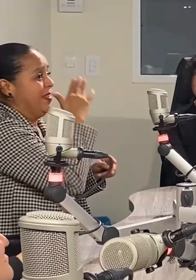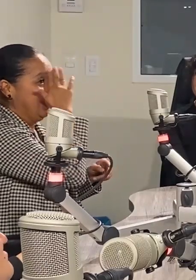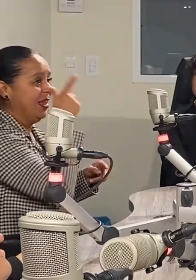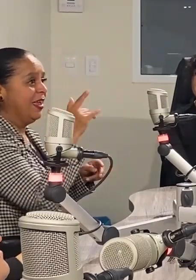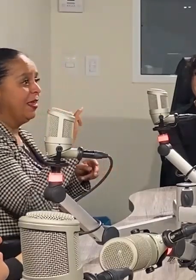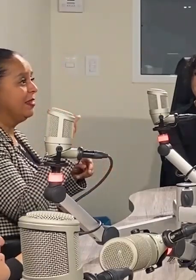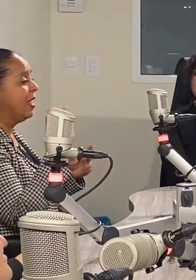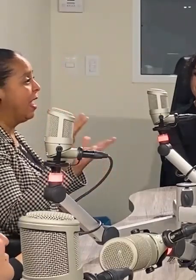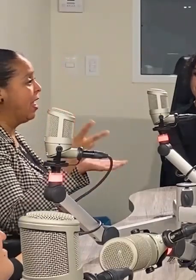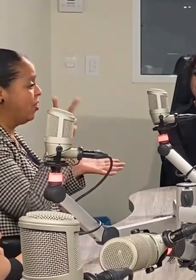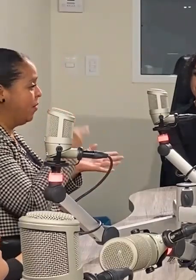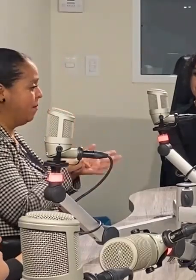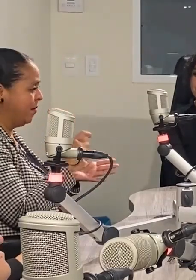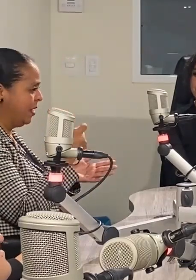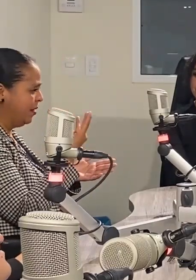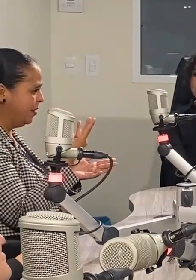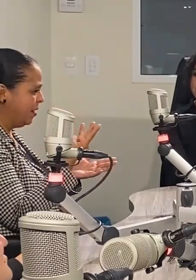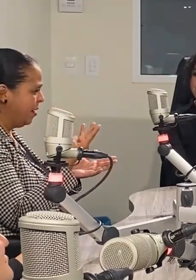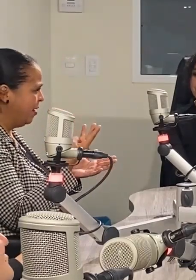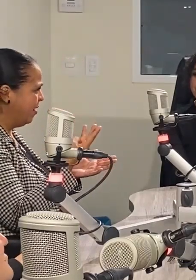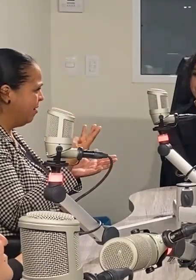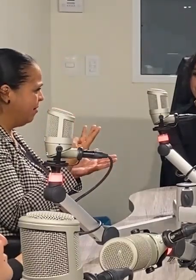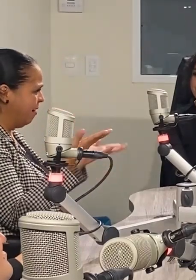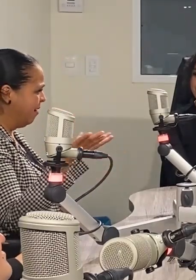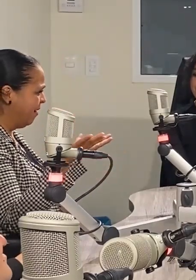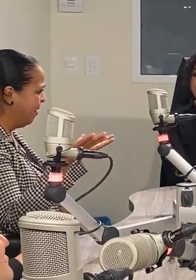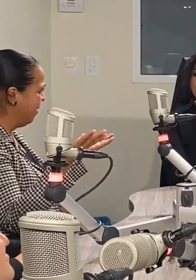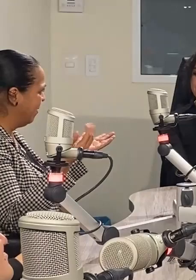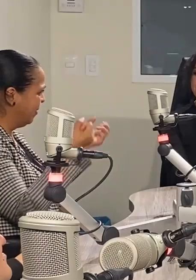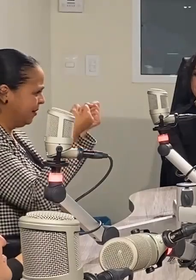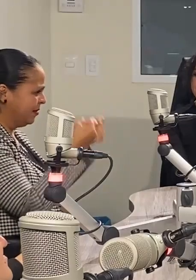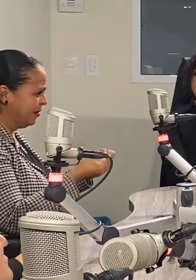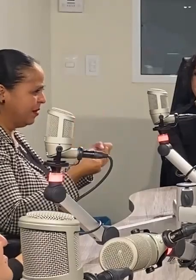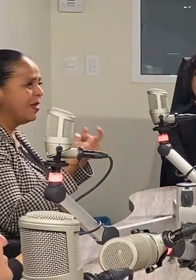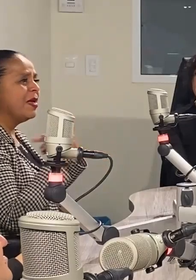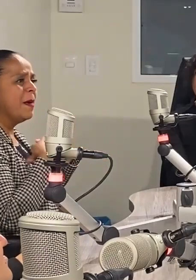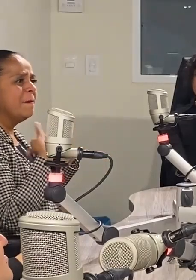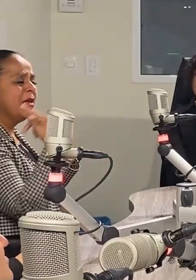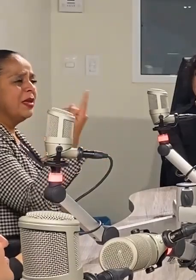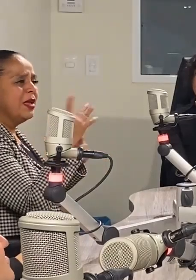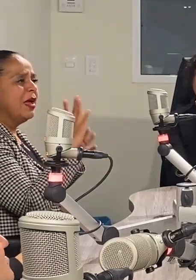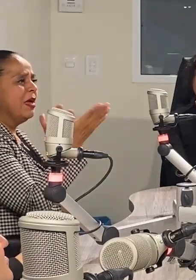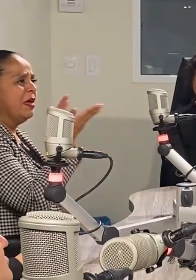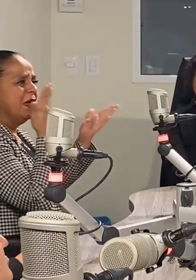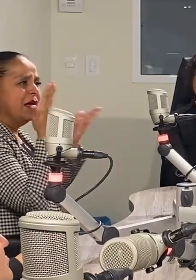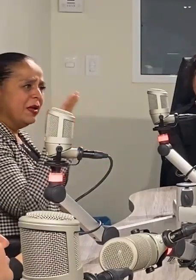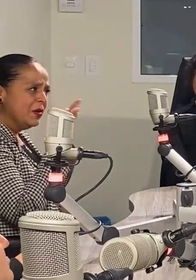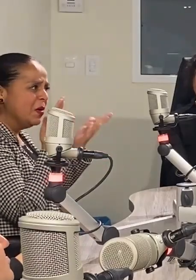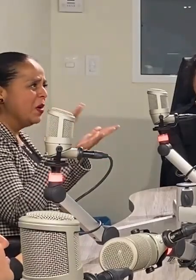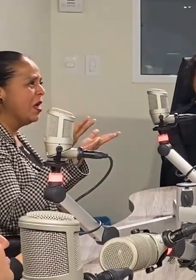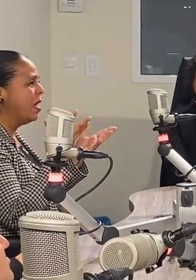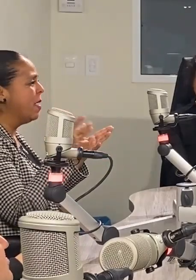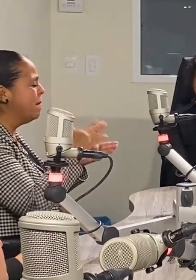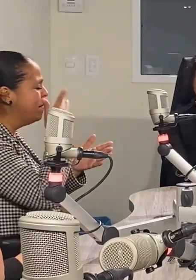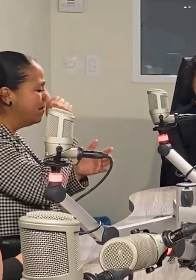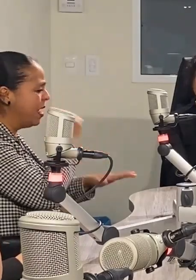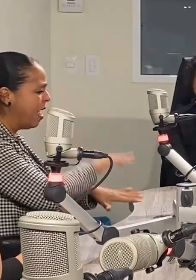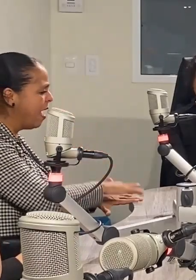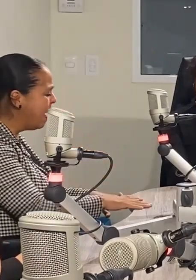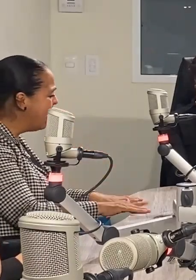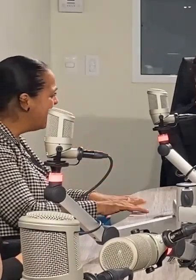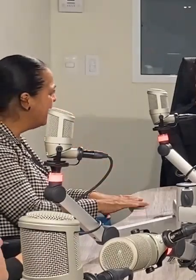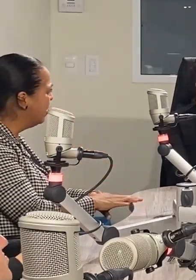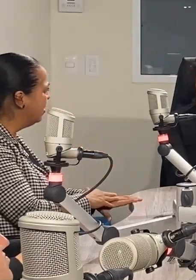que ya en 2023 ya es algo seguro, ¿no? Que la gente ya estudia pues el sistema incluso braille, la lectura